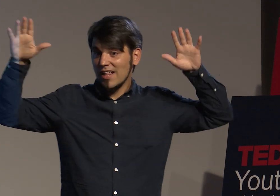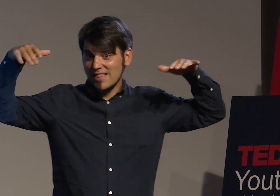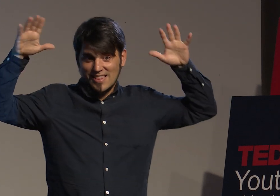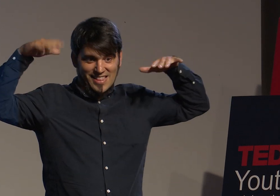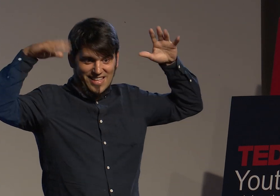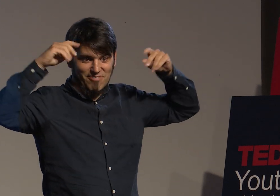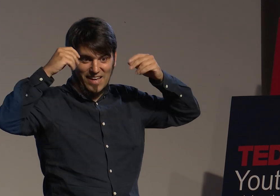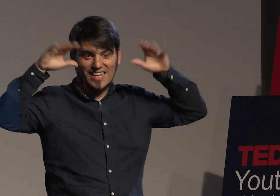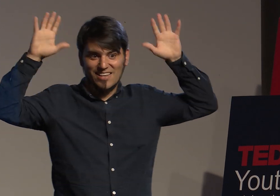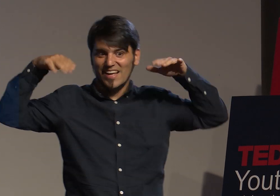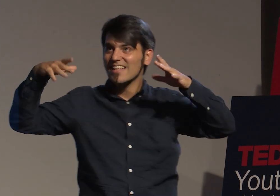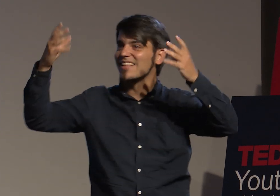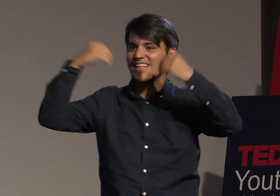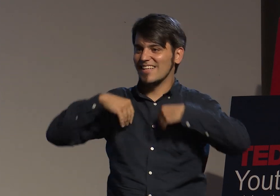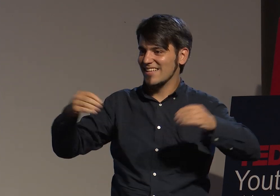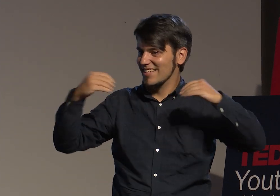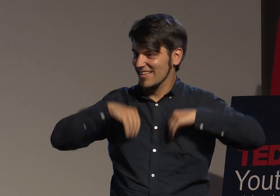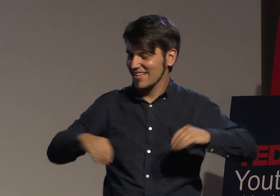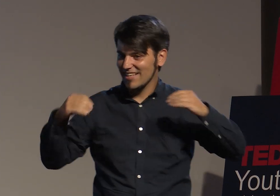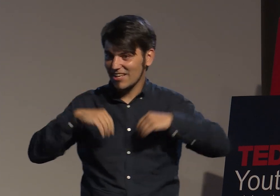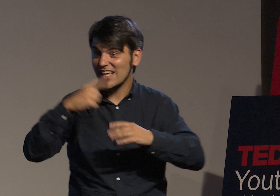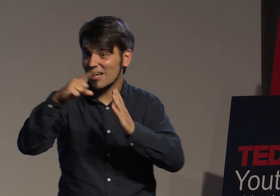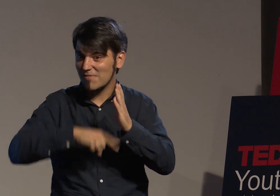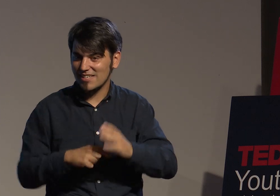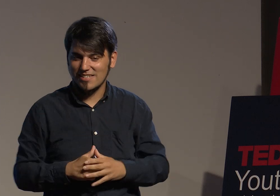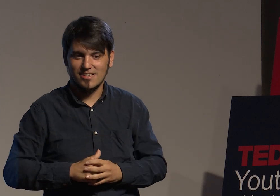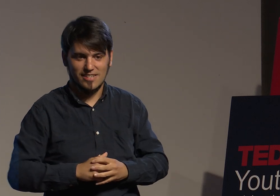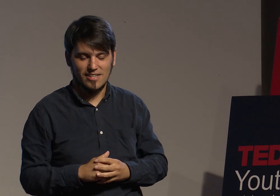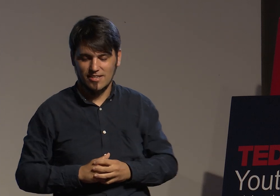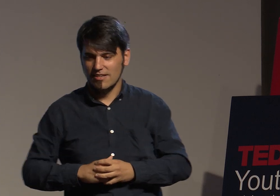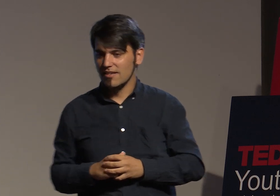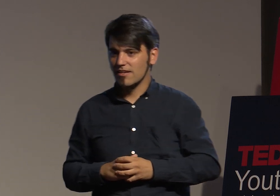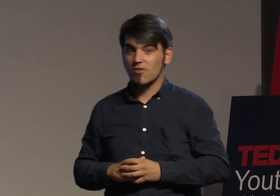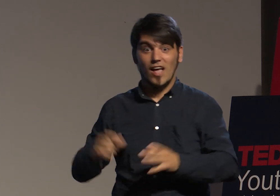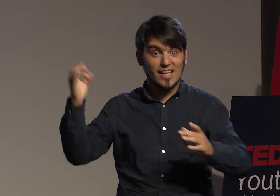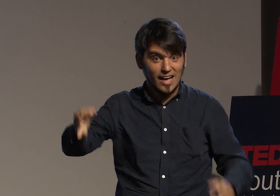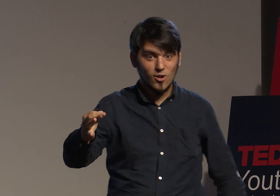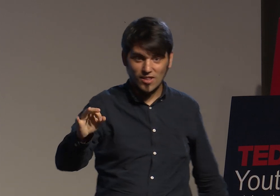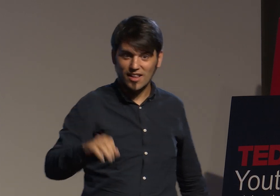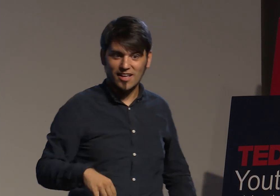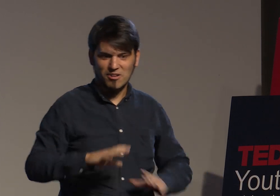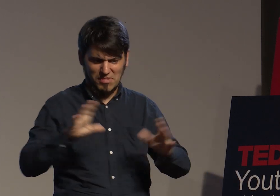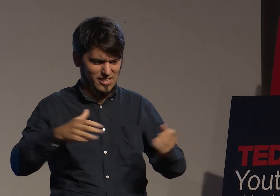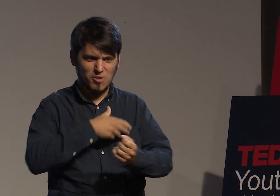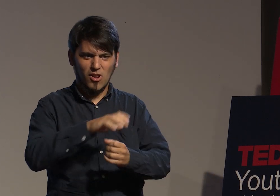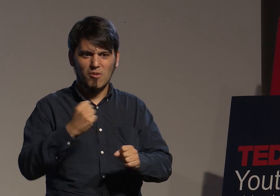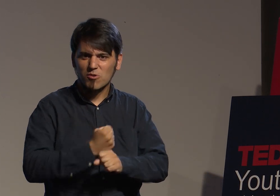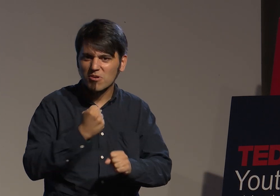без нищо да правя, просто парите валяха, получавах си пари по банковата си сметка, всеки божи месец. Много е яко, нали? Без